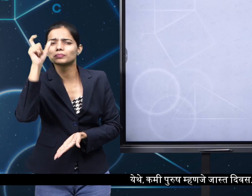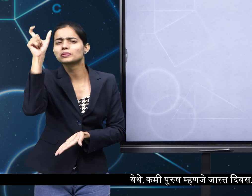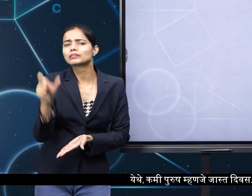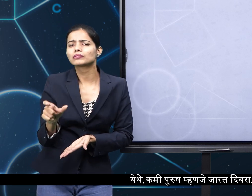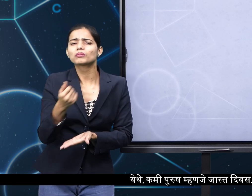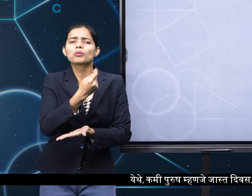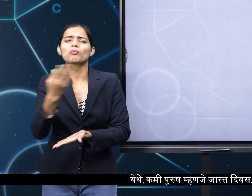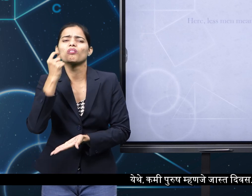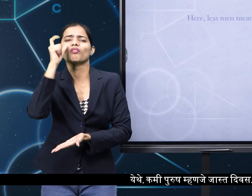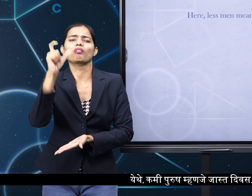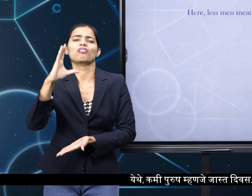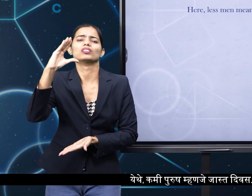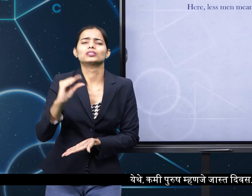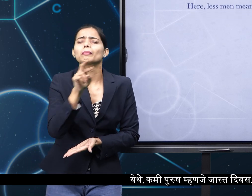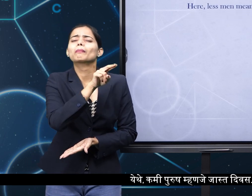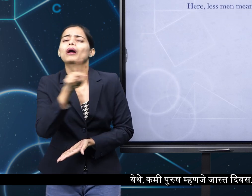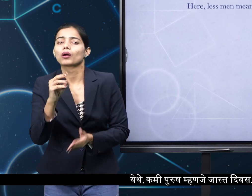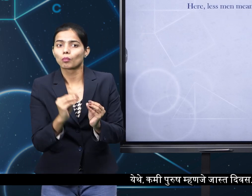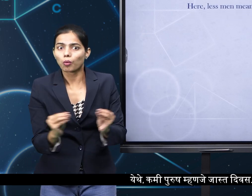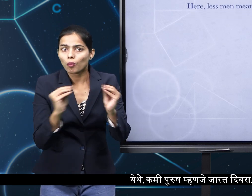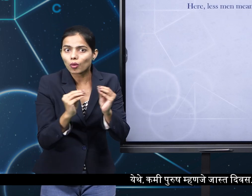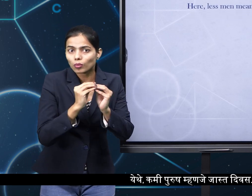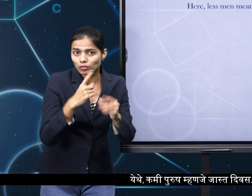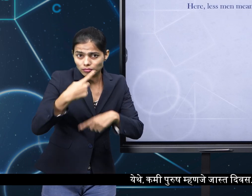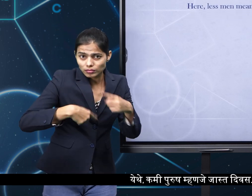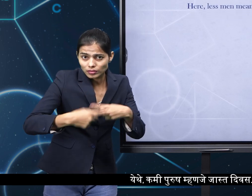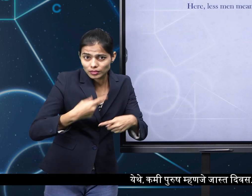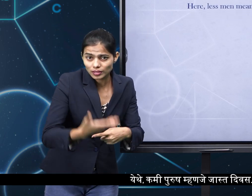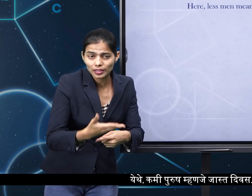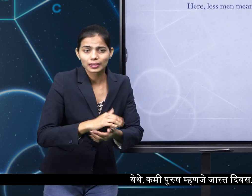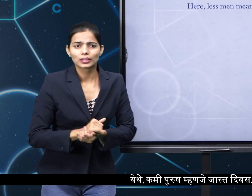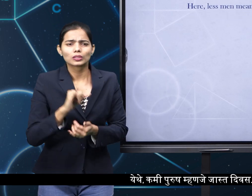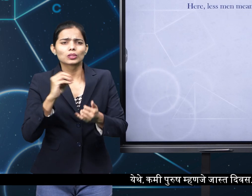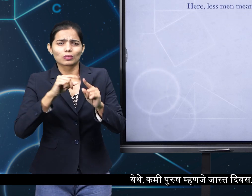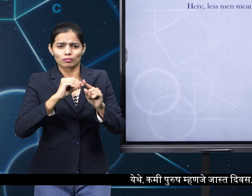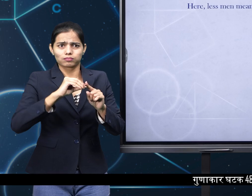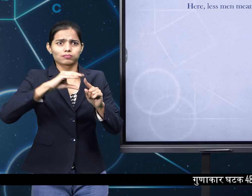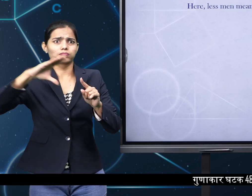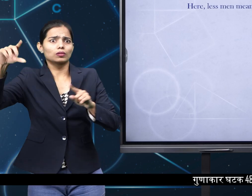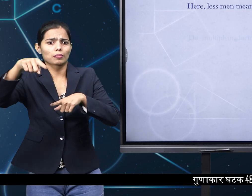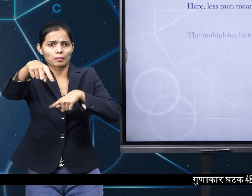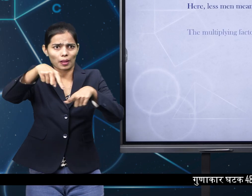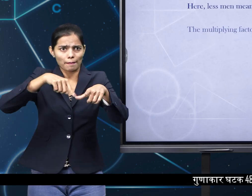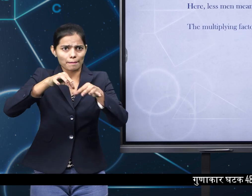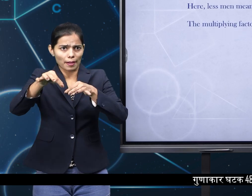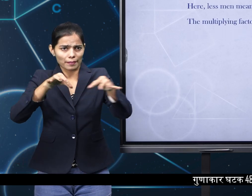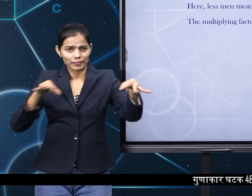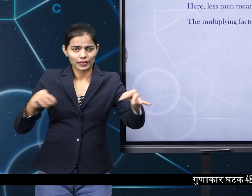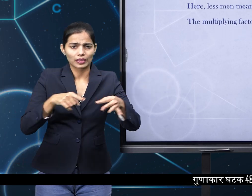येथे कमी पुरुष म्हणजे जास्त दिवस, तर ते व्यस्त प्रमाणात आहे. गुणाकार